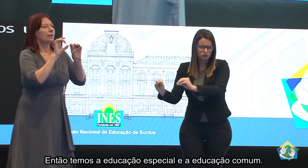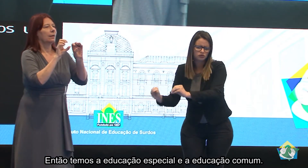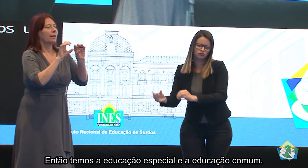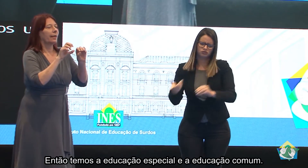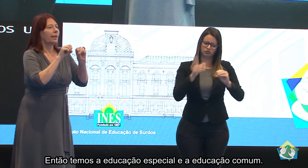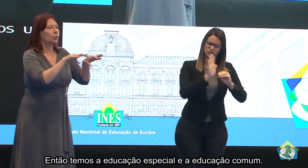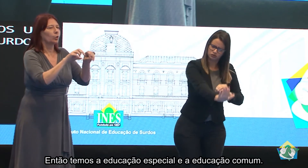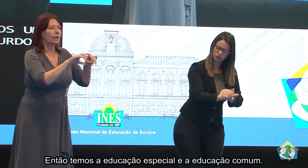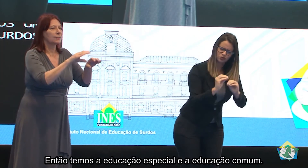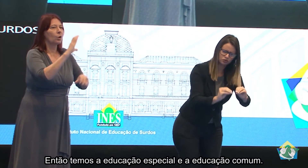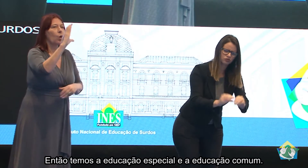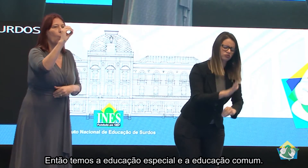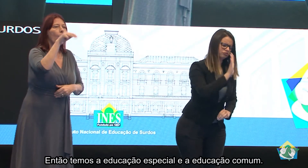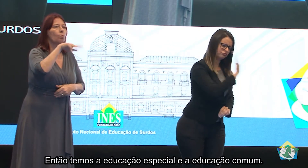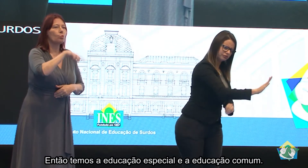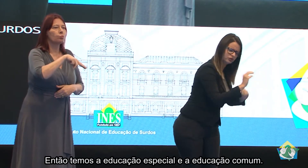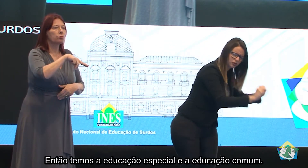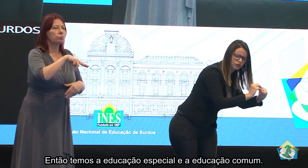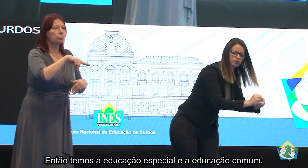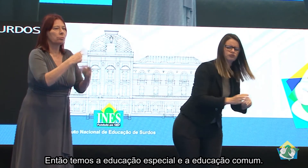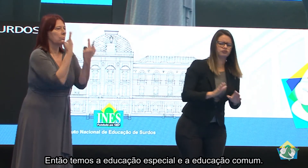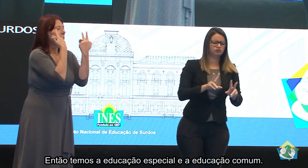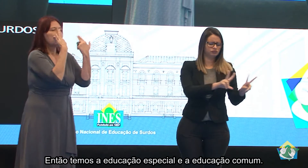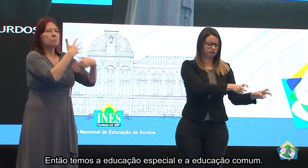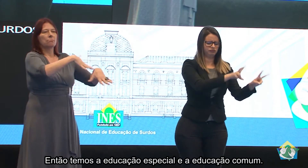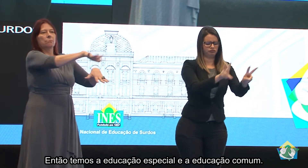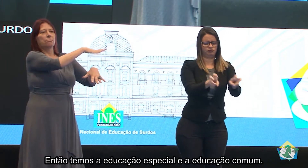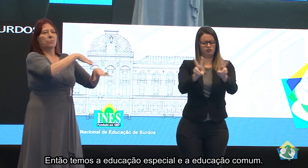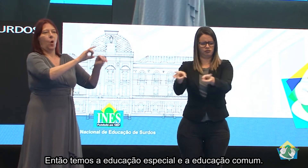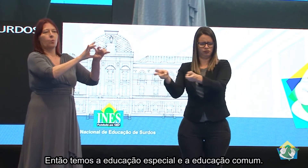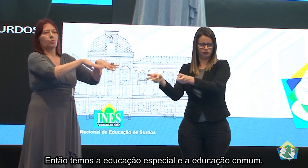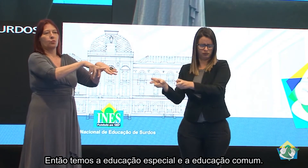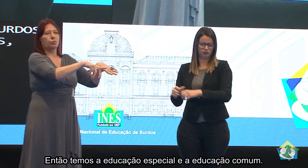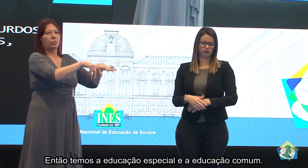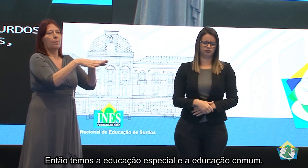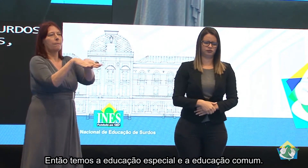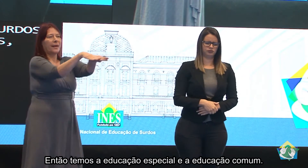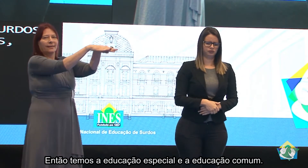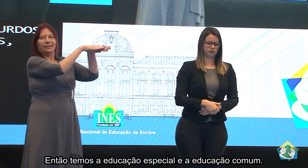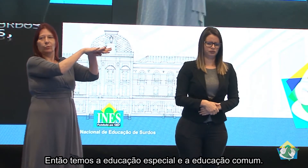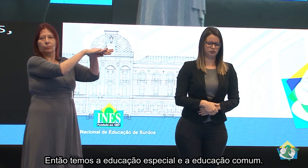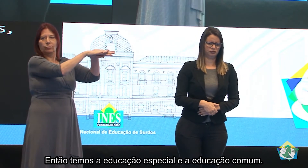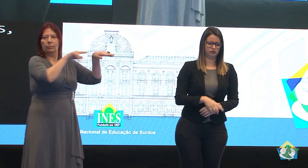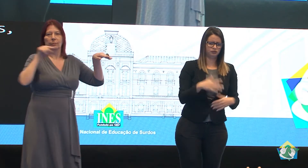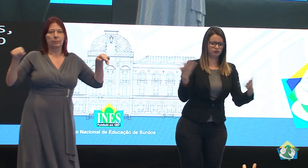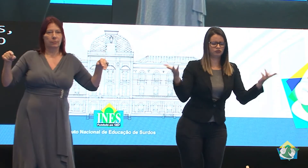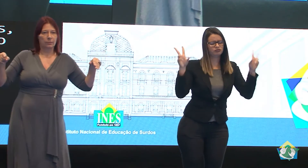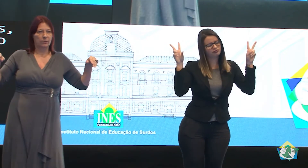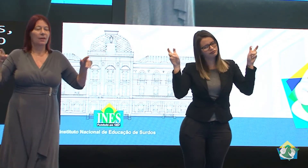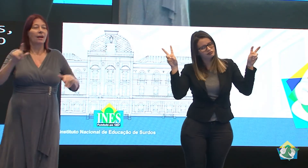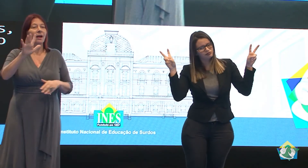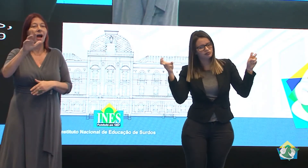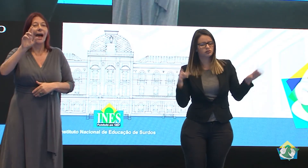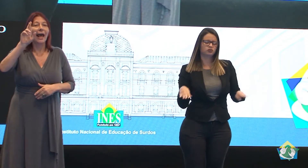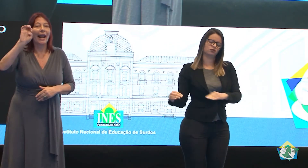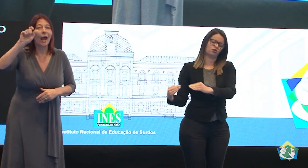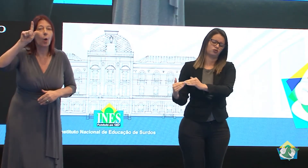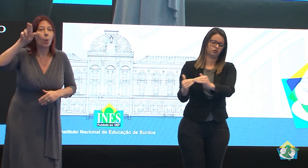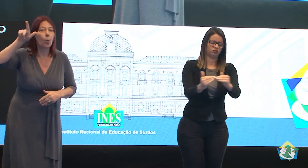Então, temos a educação especial e a educação comum.